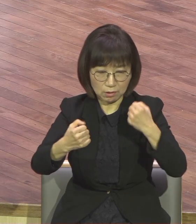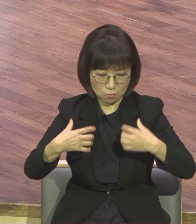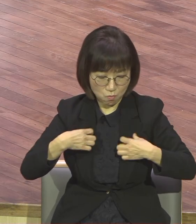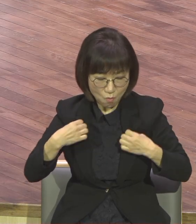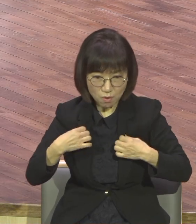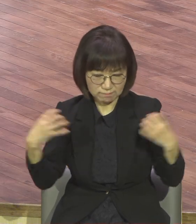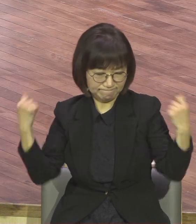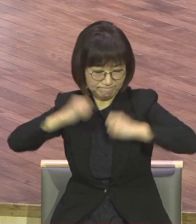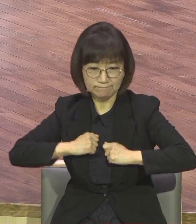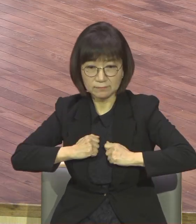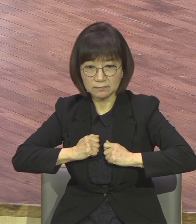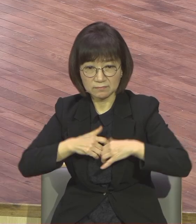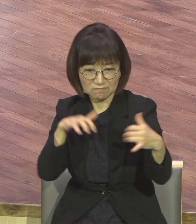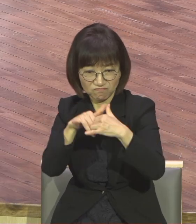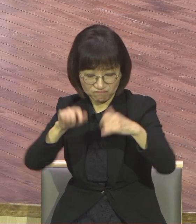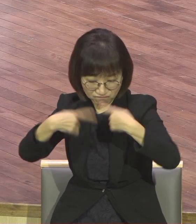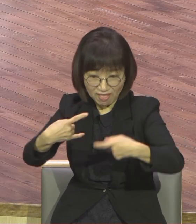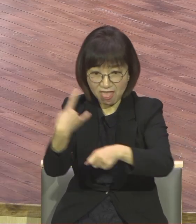우크라이나